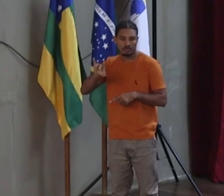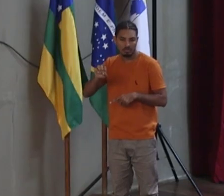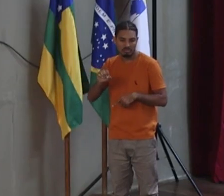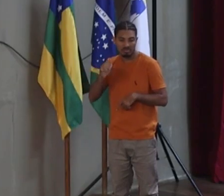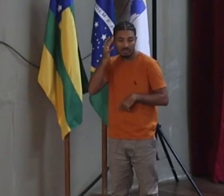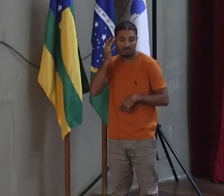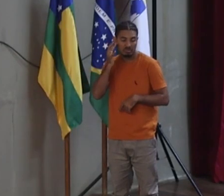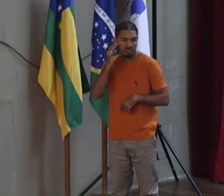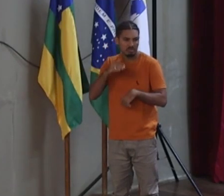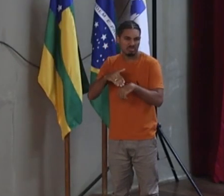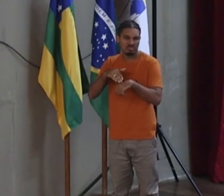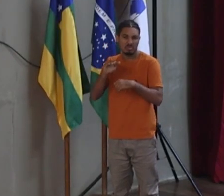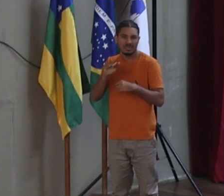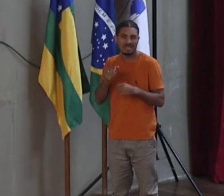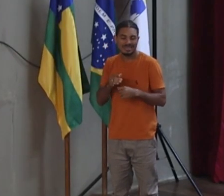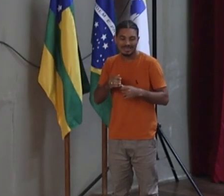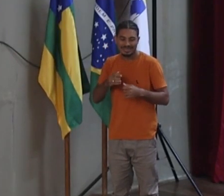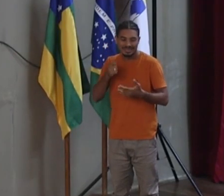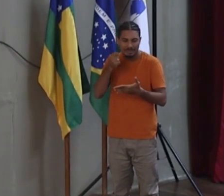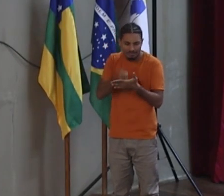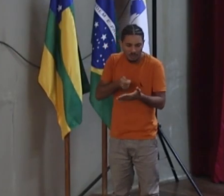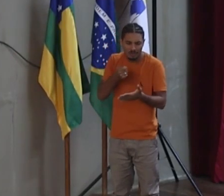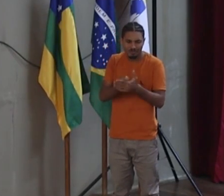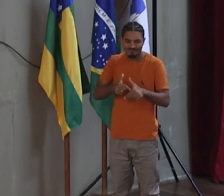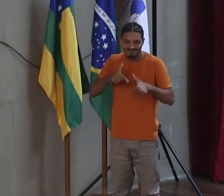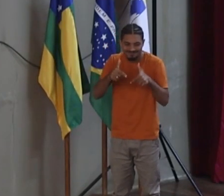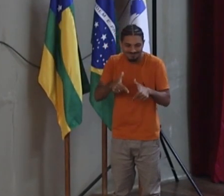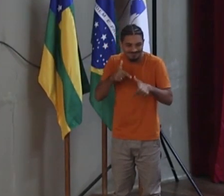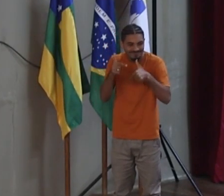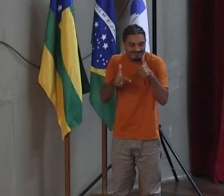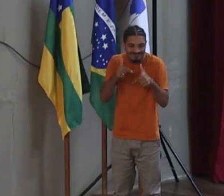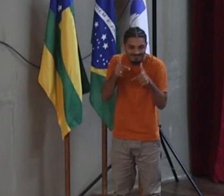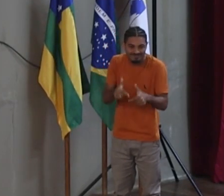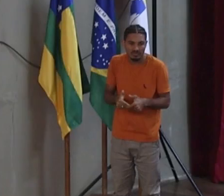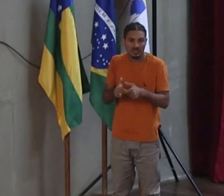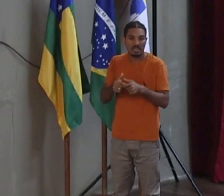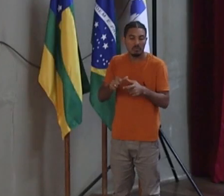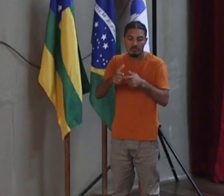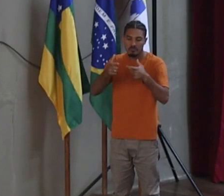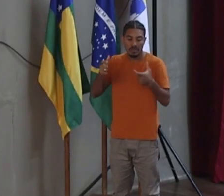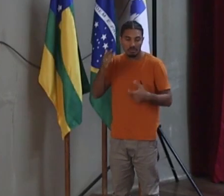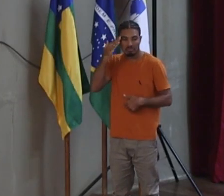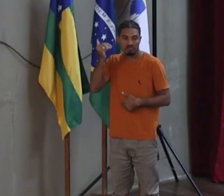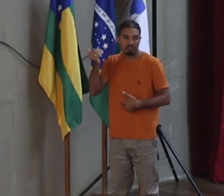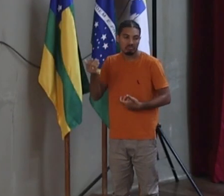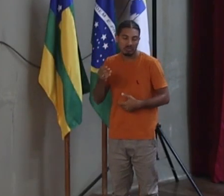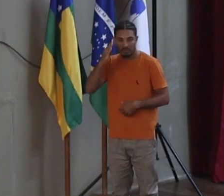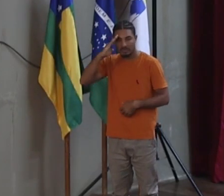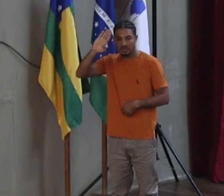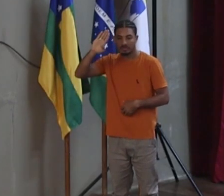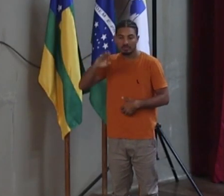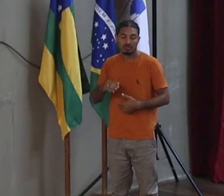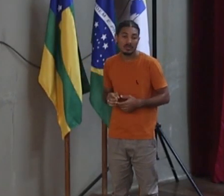que mais se dedicou e foi o entusiasta maior mesmo,